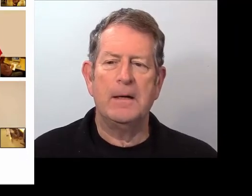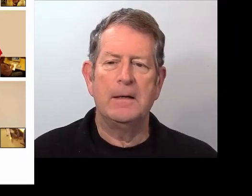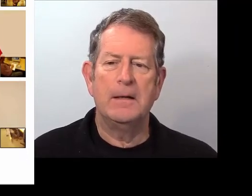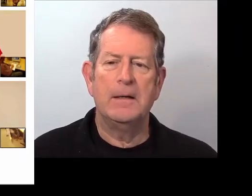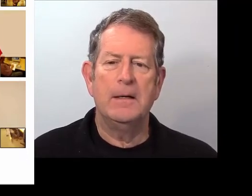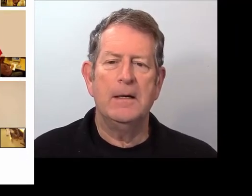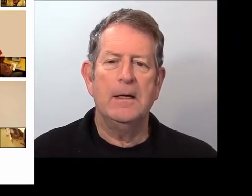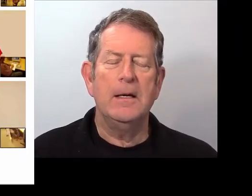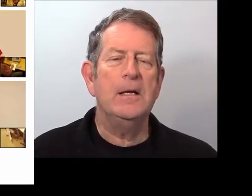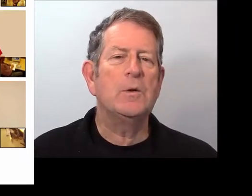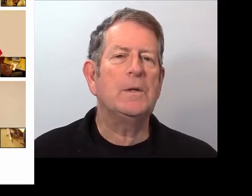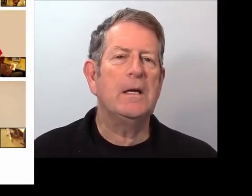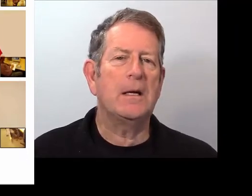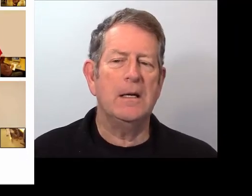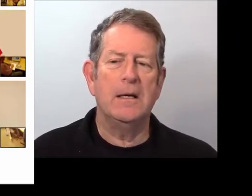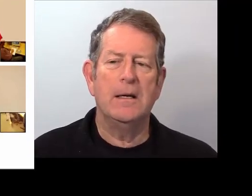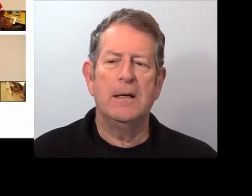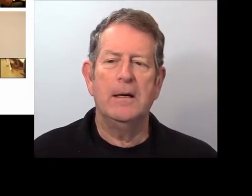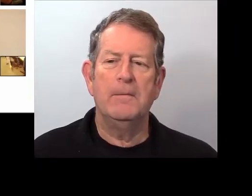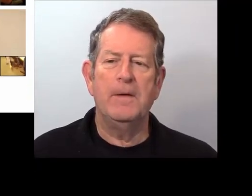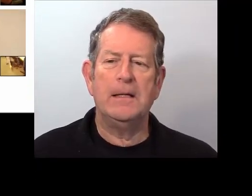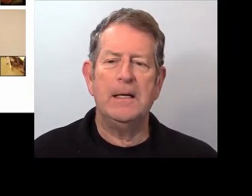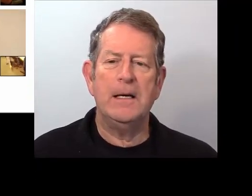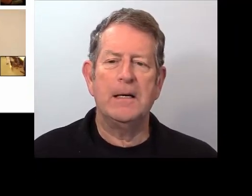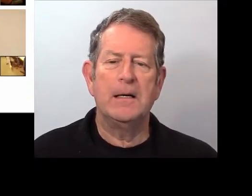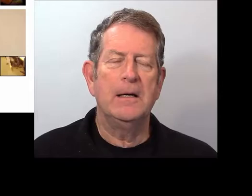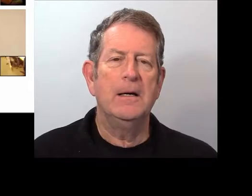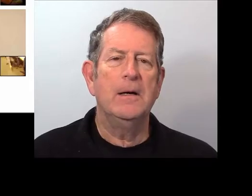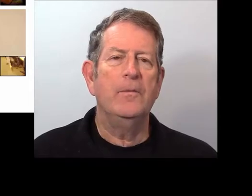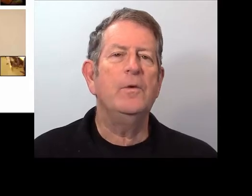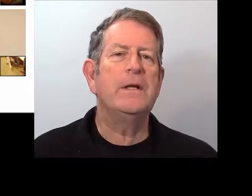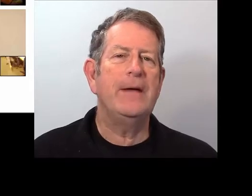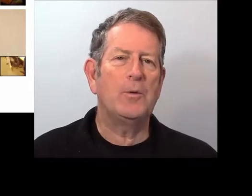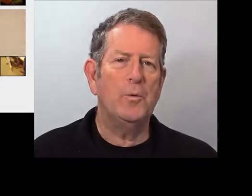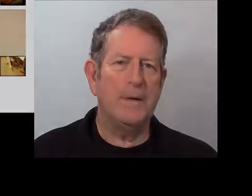ils ont écrit 21 vous avez trouvé vous avez